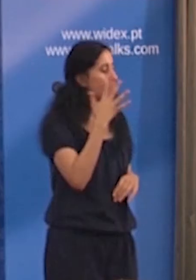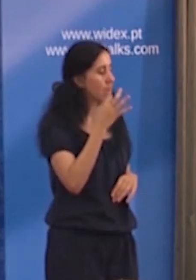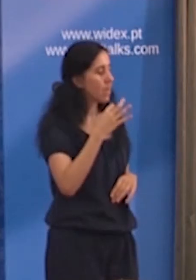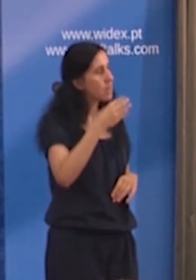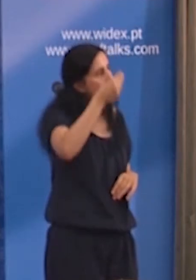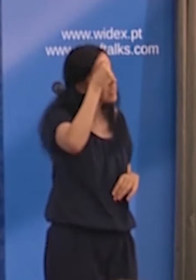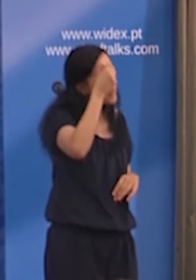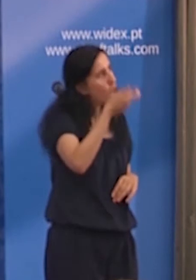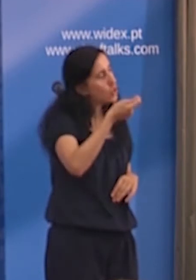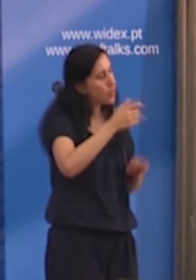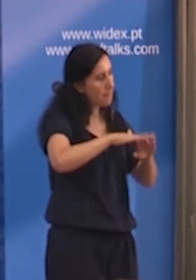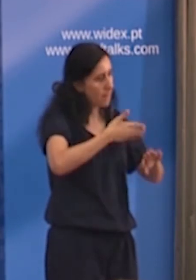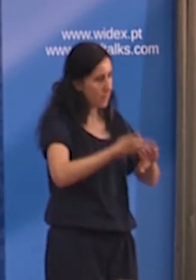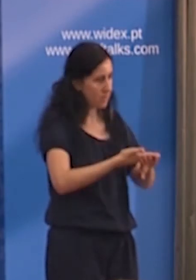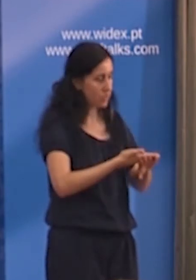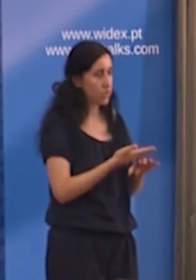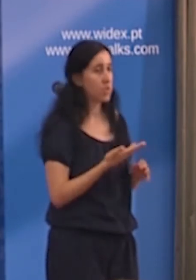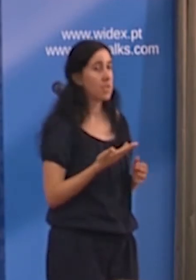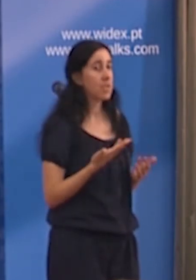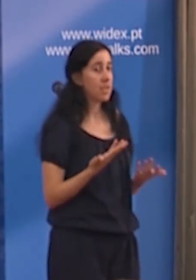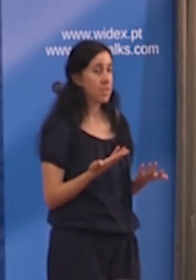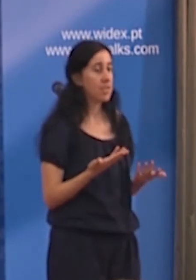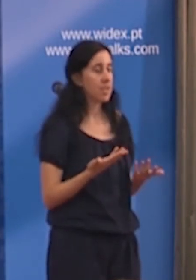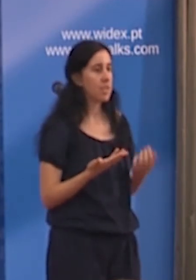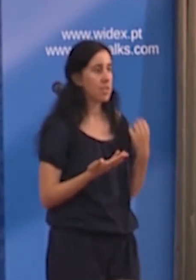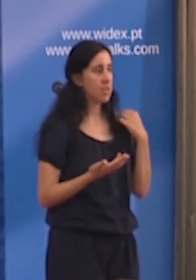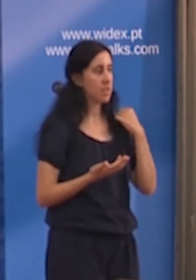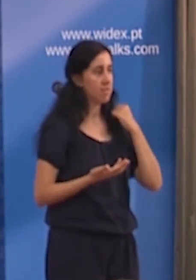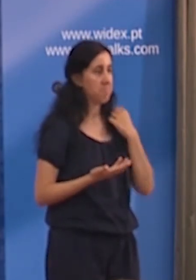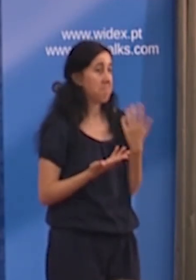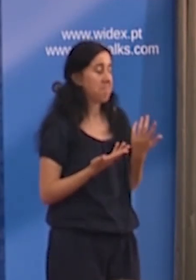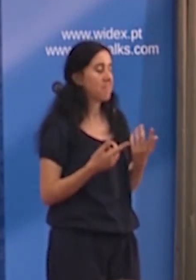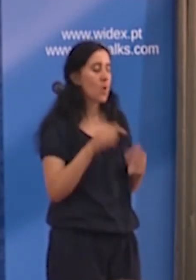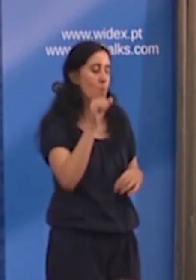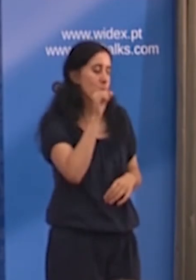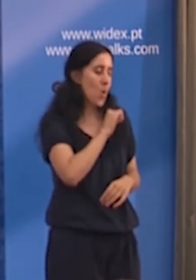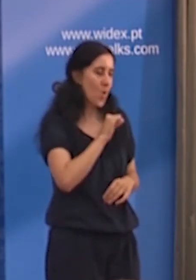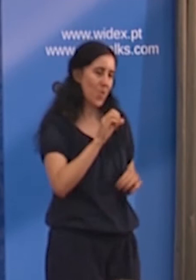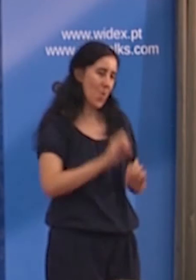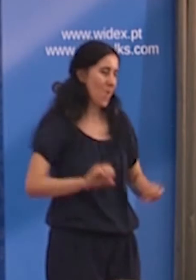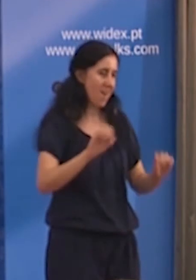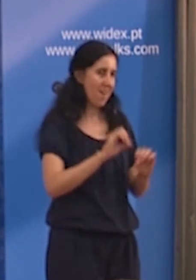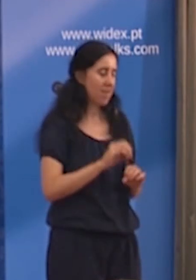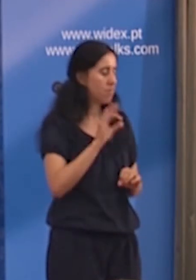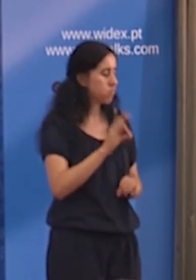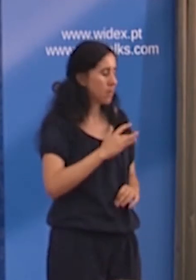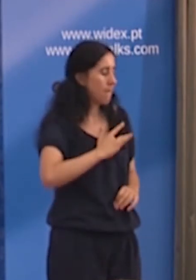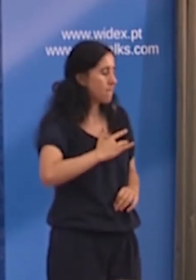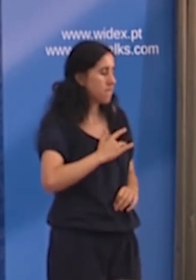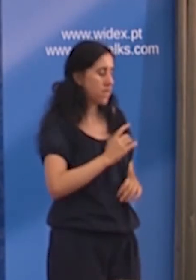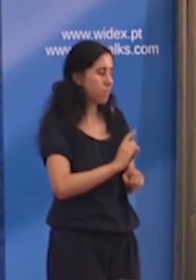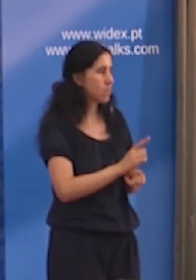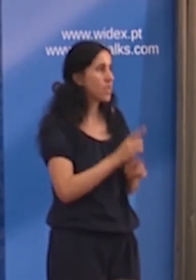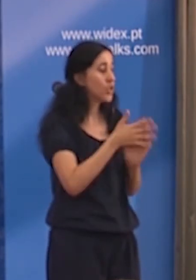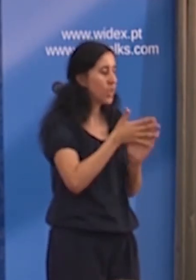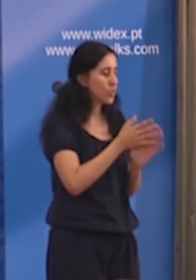saber um pouco mais. E como nada acontece por acaso, foi mesmo amor à primeira vista, ou gesto